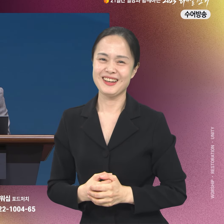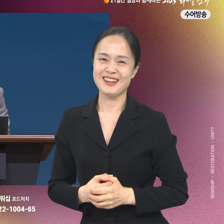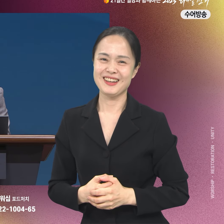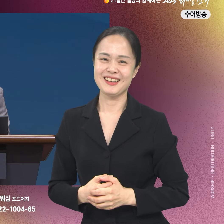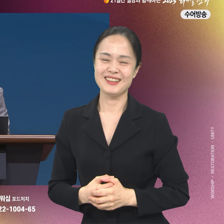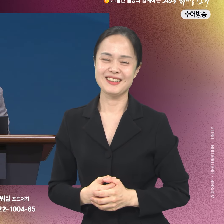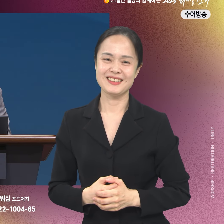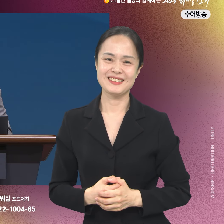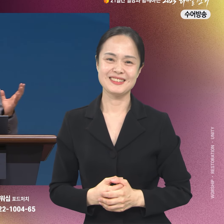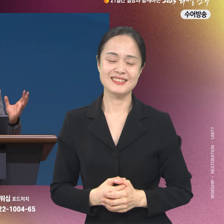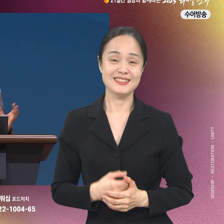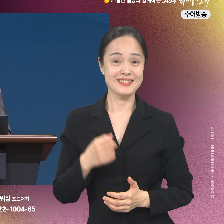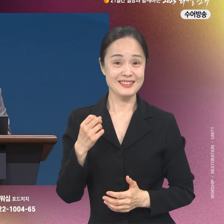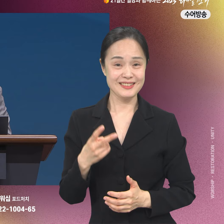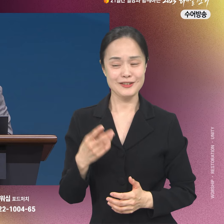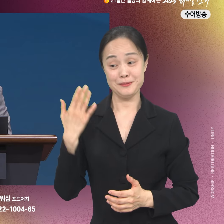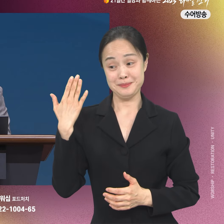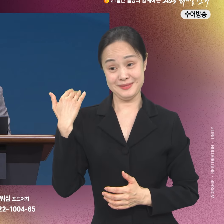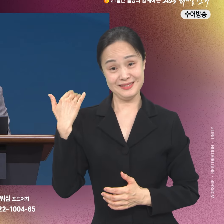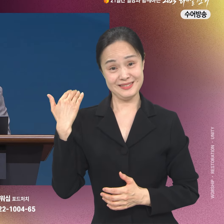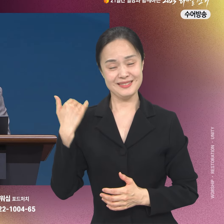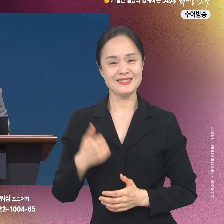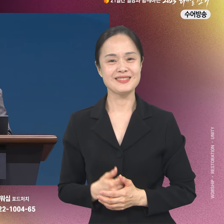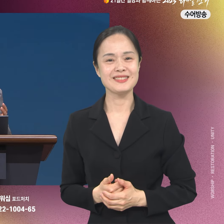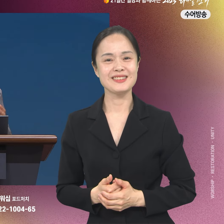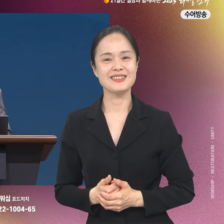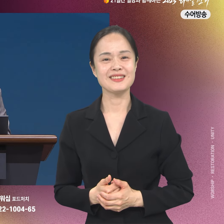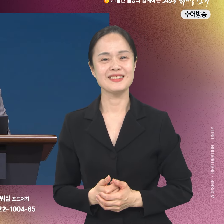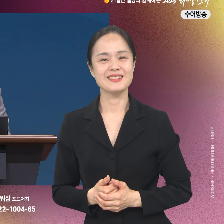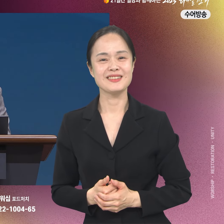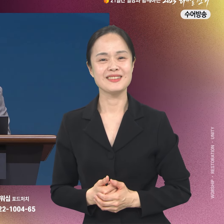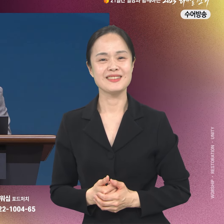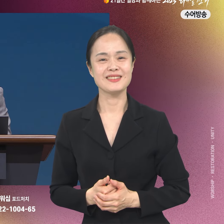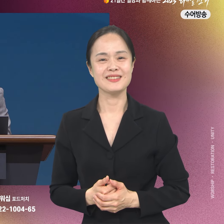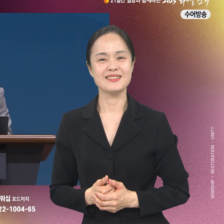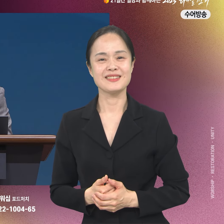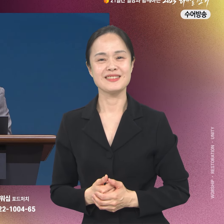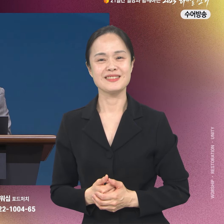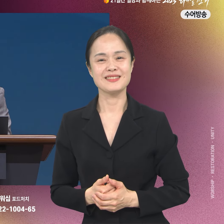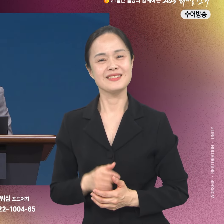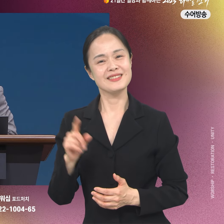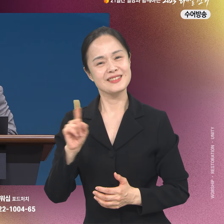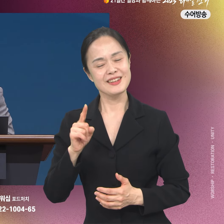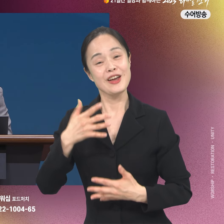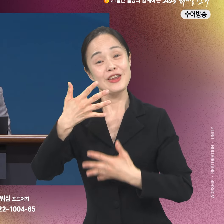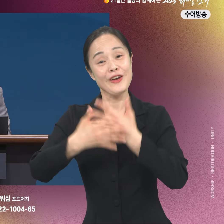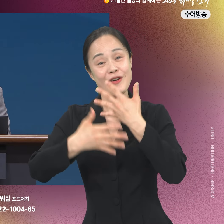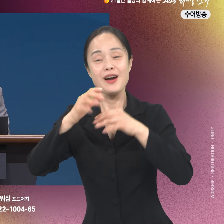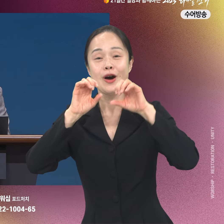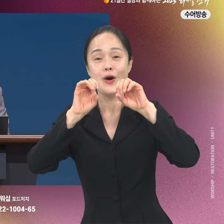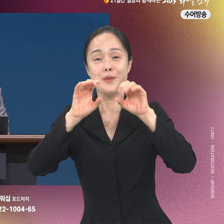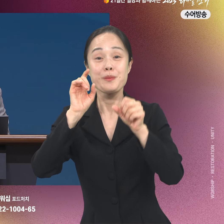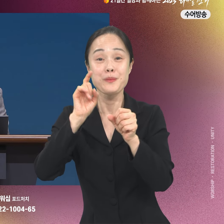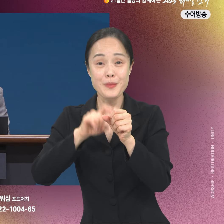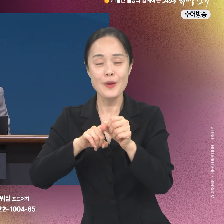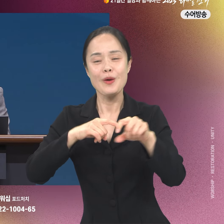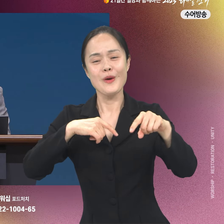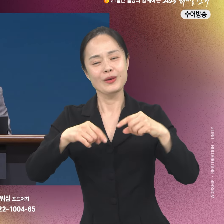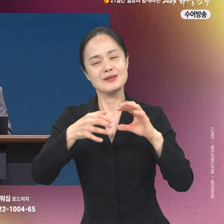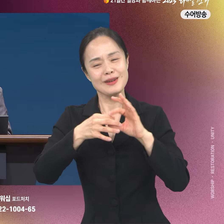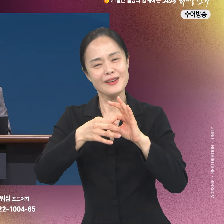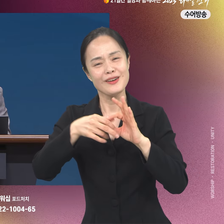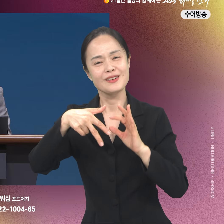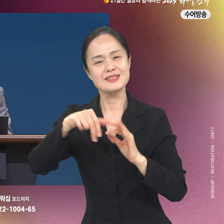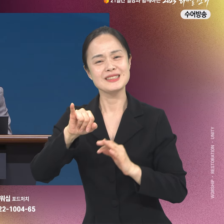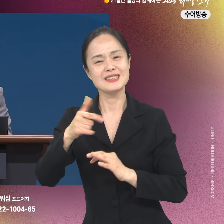말씀드리고 싶은 것 중에 하나가, 얼마 전에 제가 모 진보 채널에 영화 홍보를 위해서 이제 출연을 한 적이 있었는데, 아유, 그